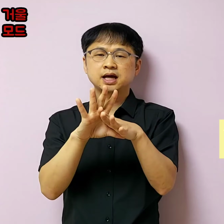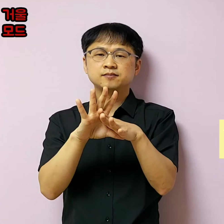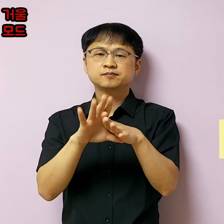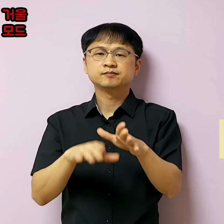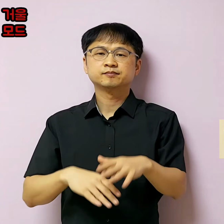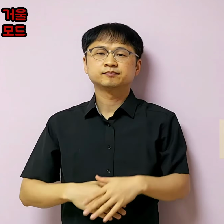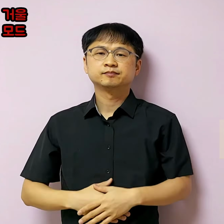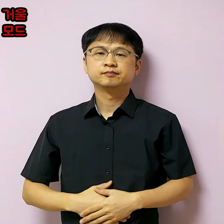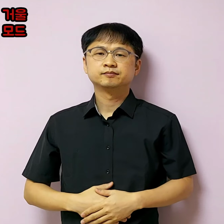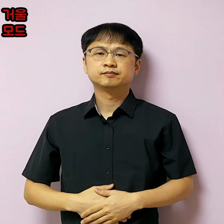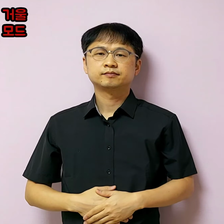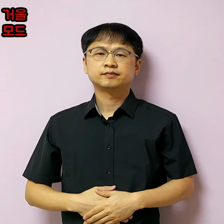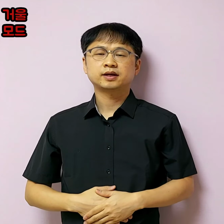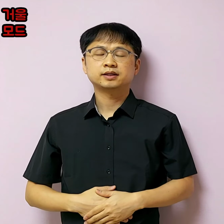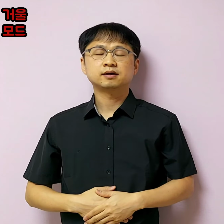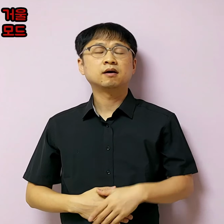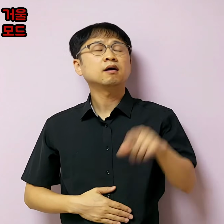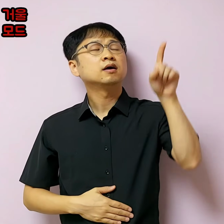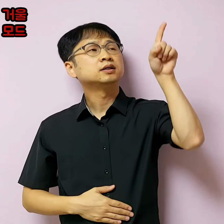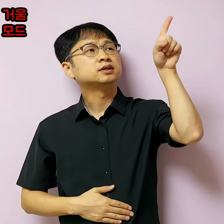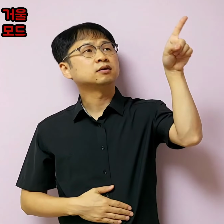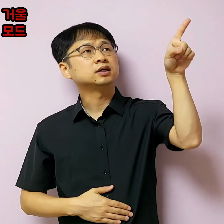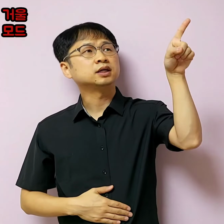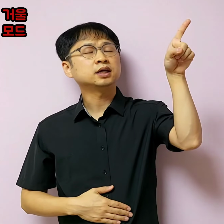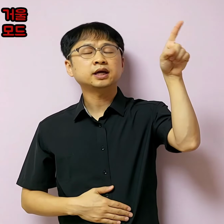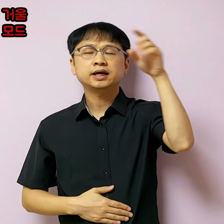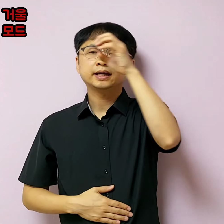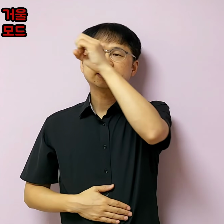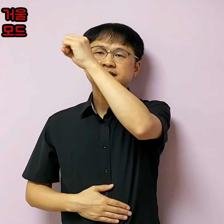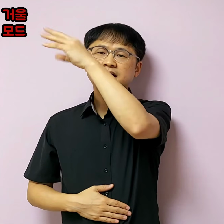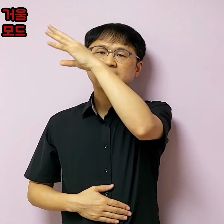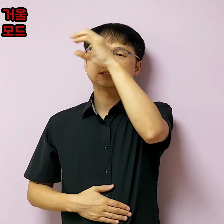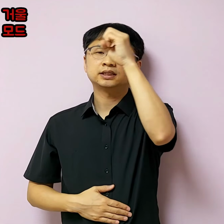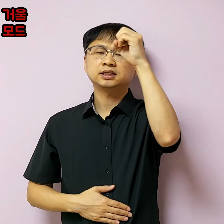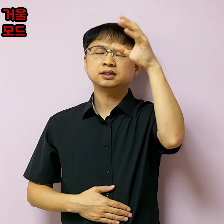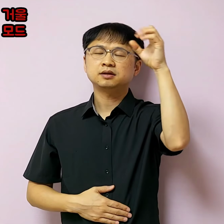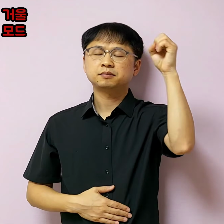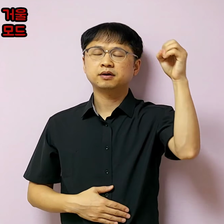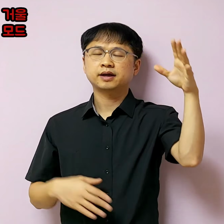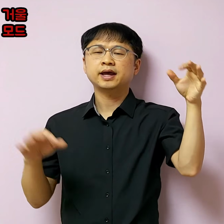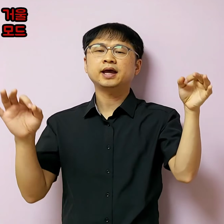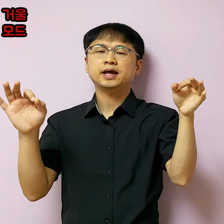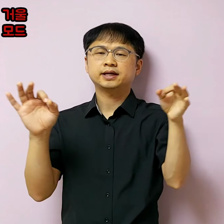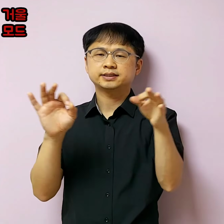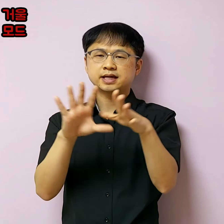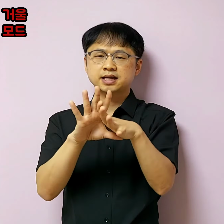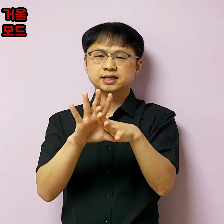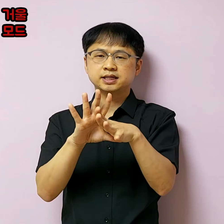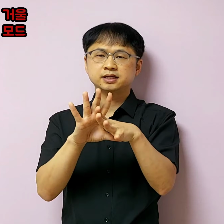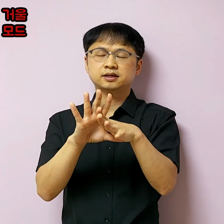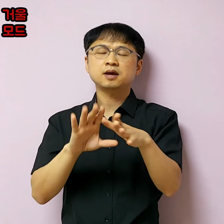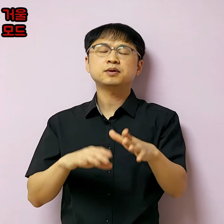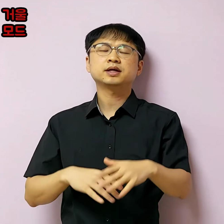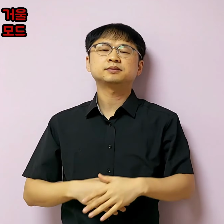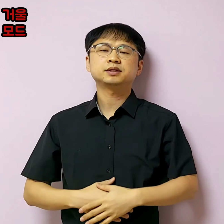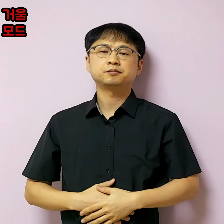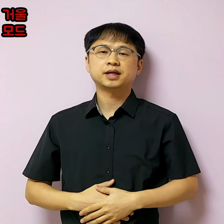사라지다. 네, 그래서 저기 사라진 별의 자리 이렇게 표현하시면